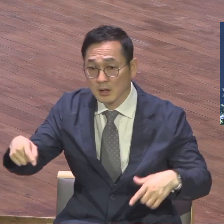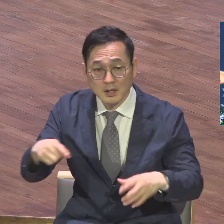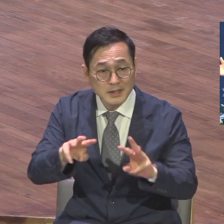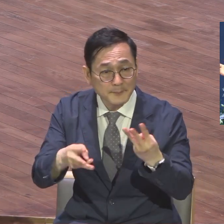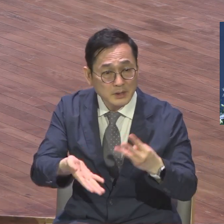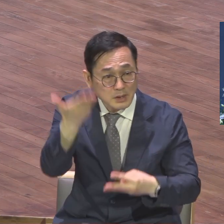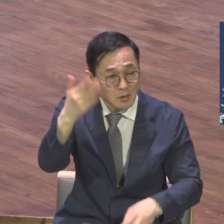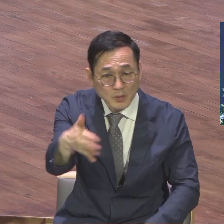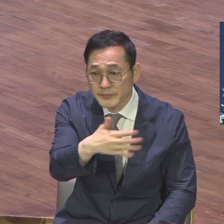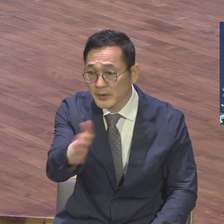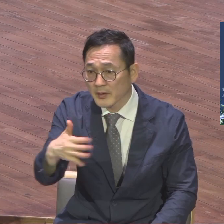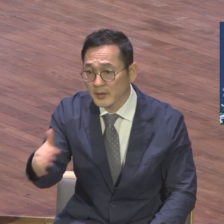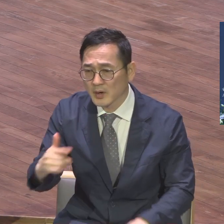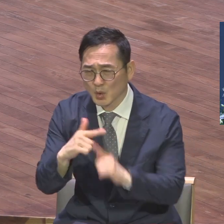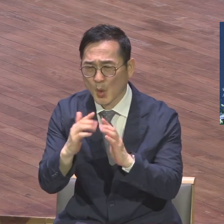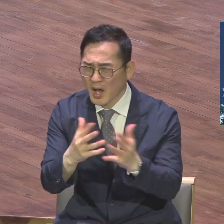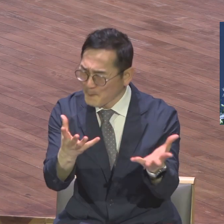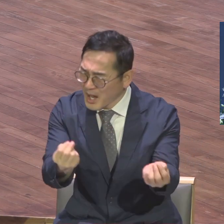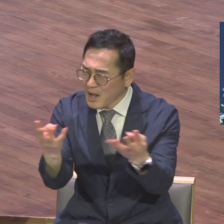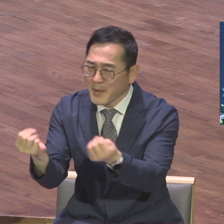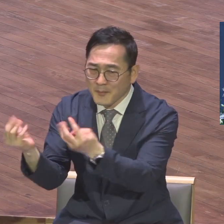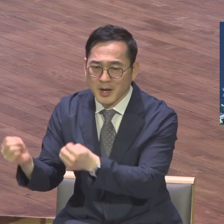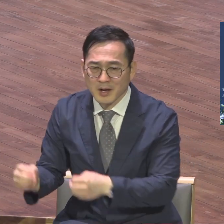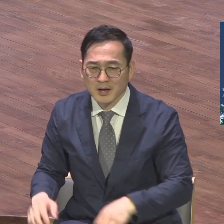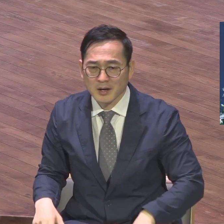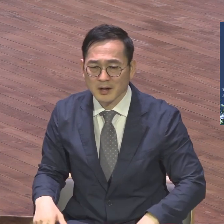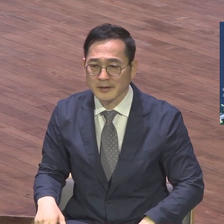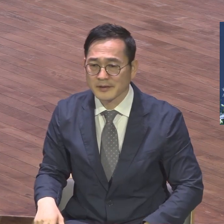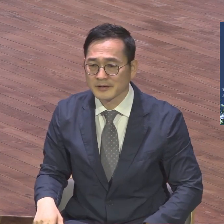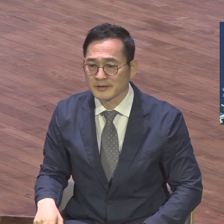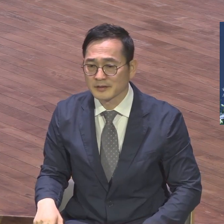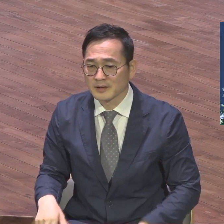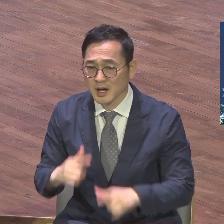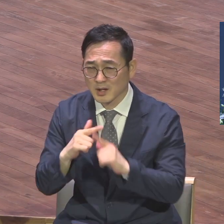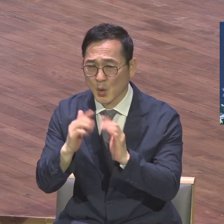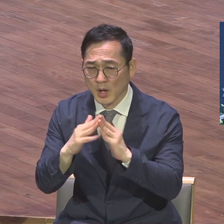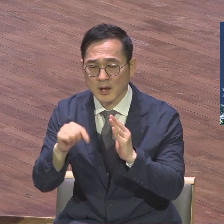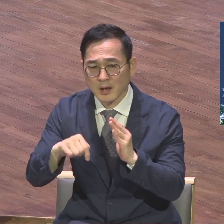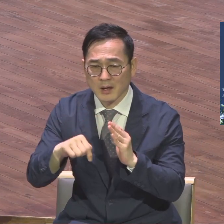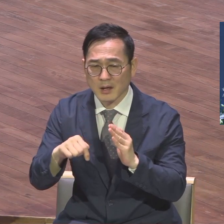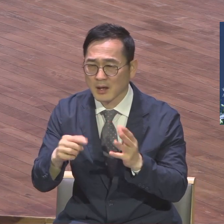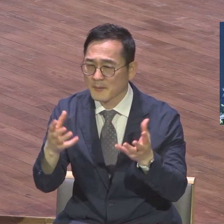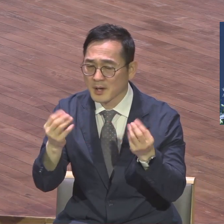아, 밖에 사람들이 그 많은데, 수십 년 목회했는데